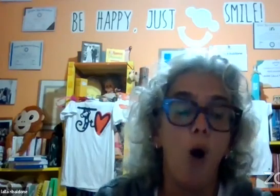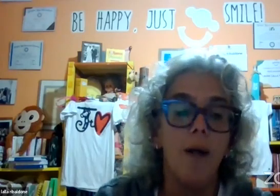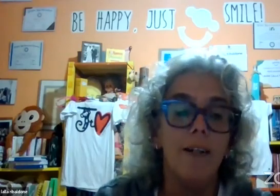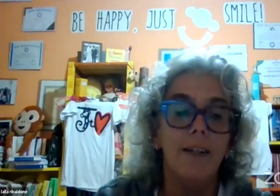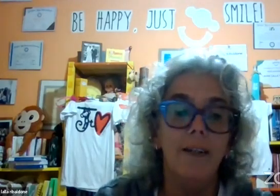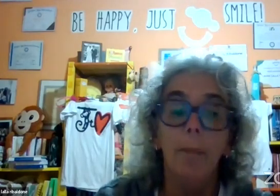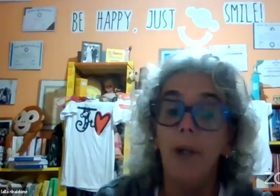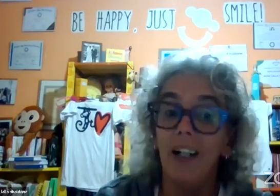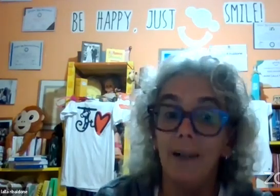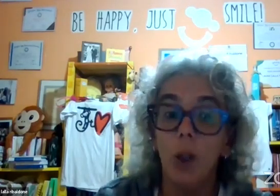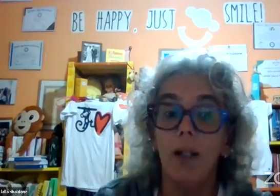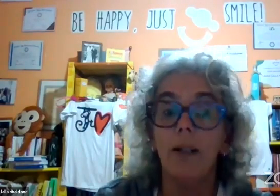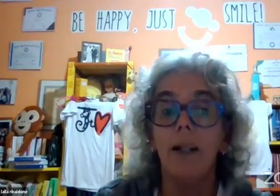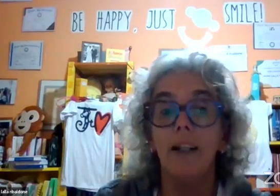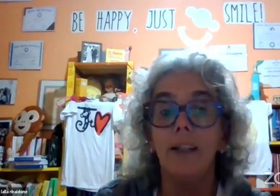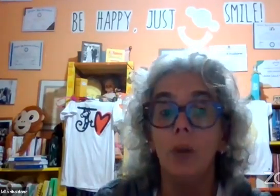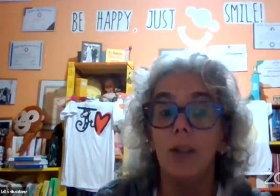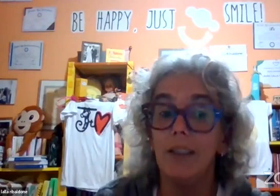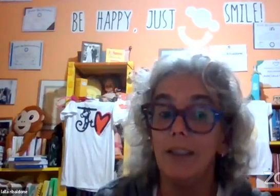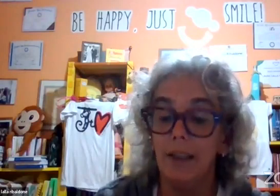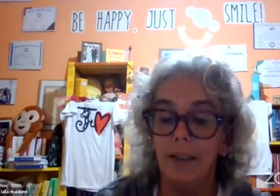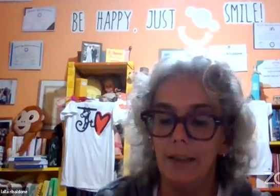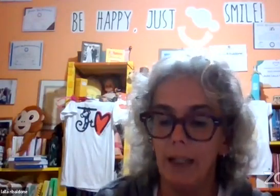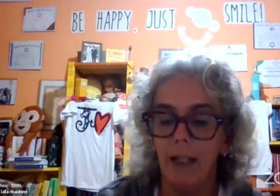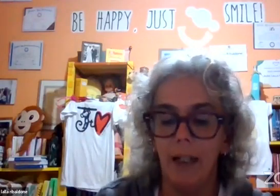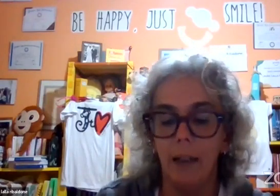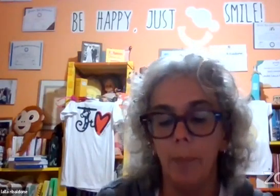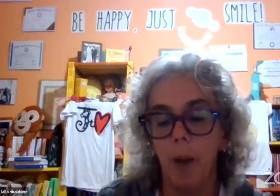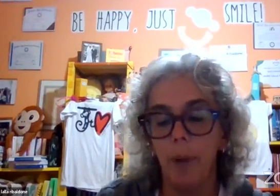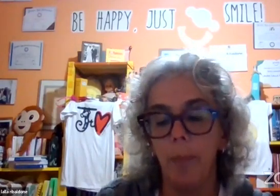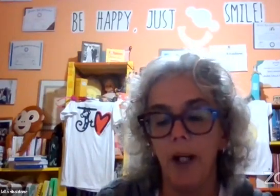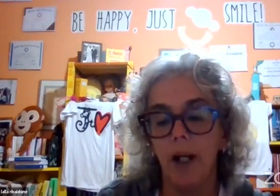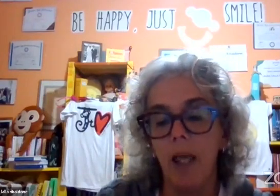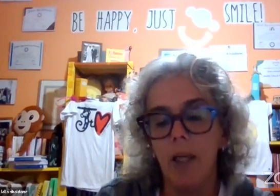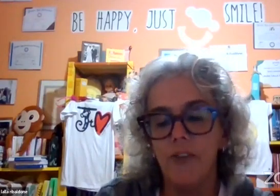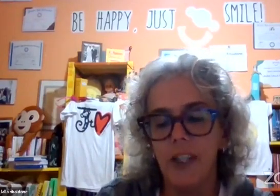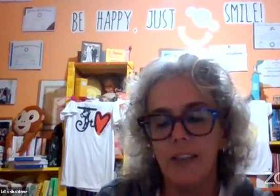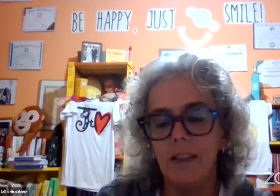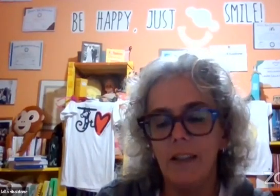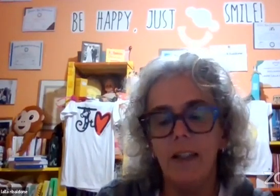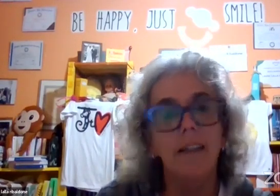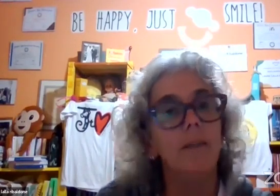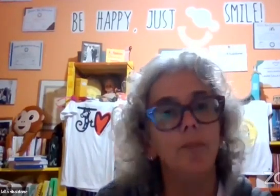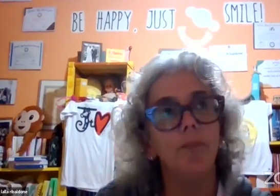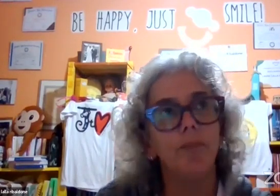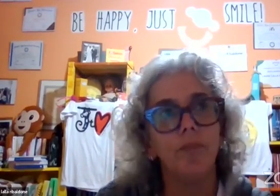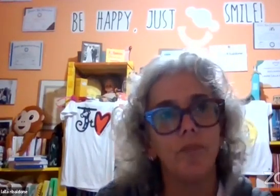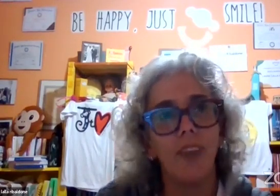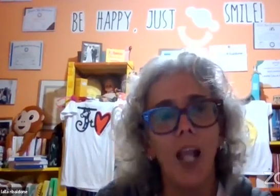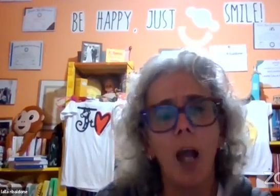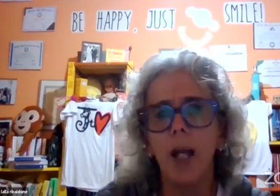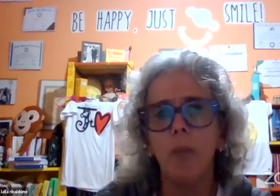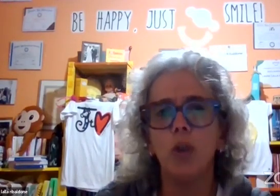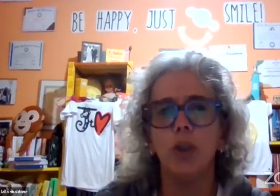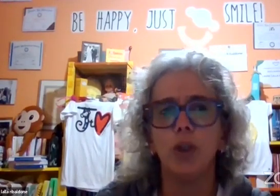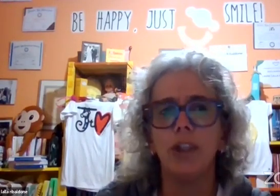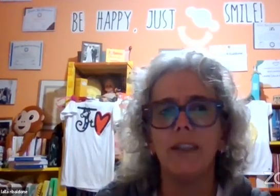ho imparato anche la lingua dei segni italiana proprio per far sì che abbiamo una